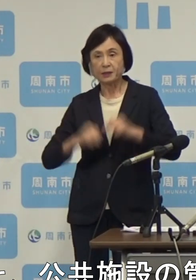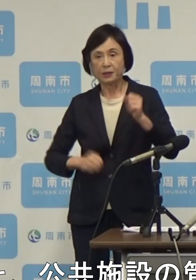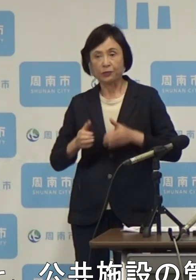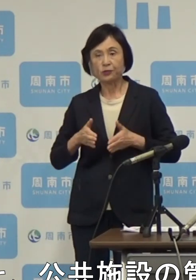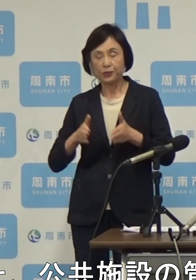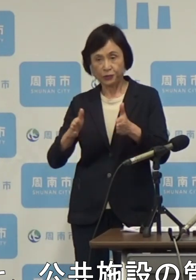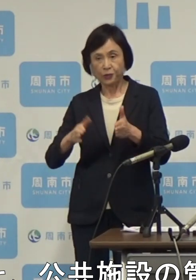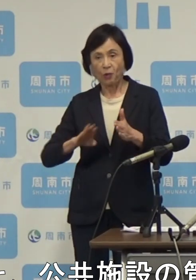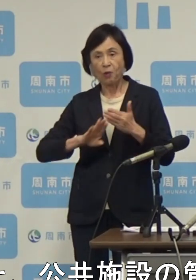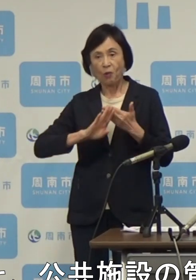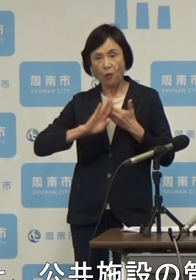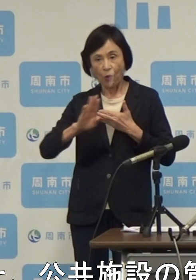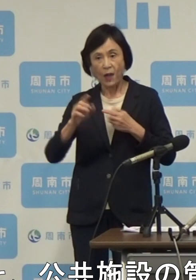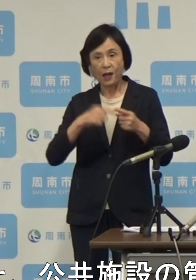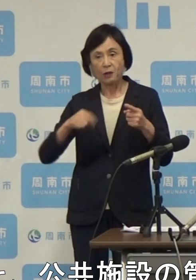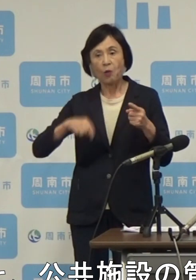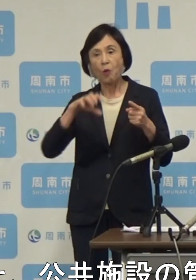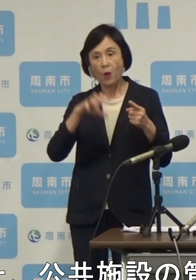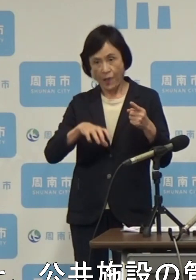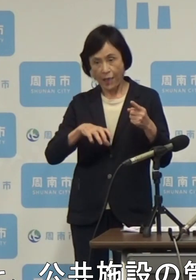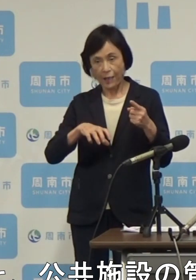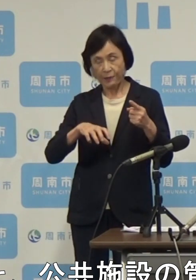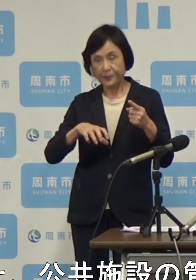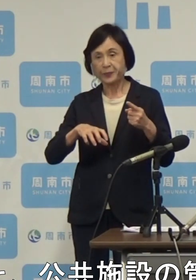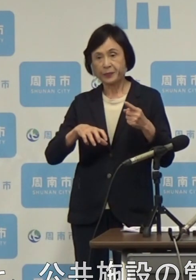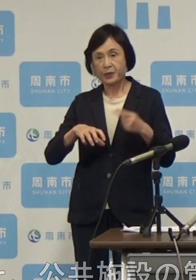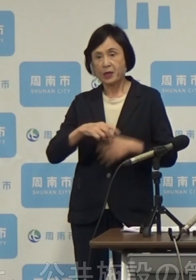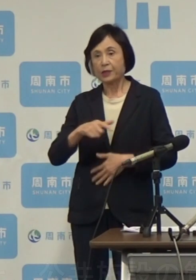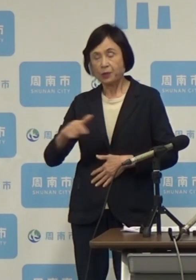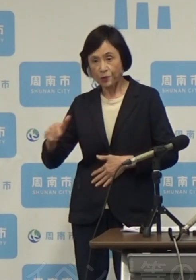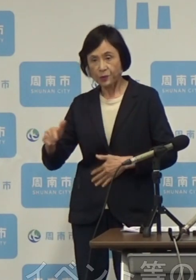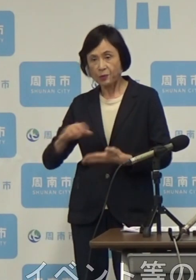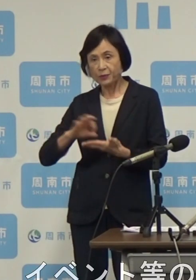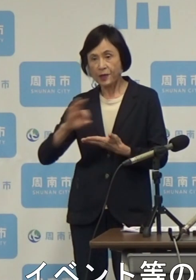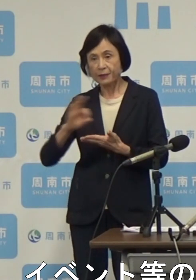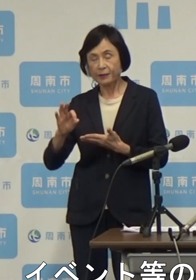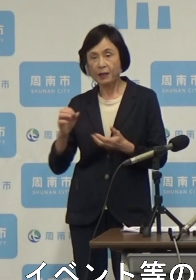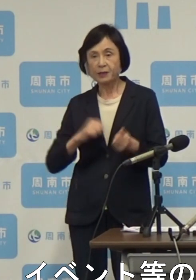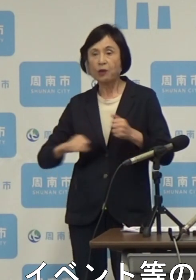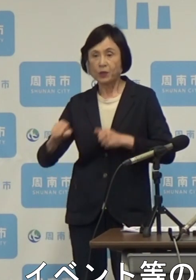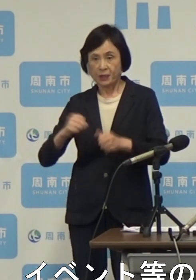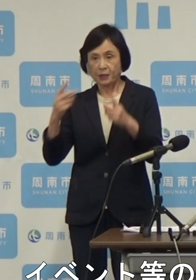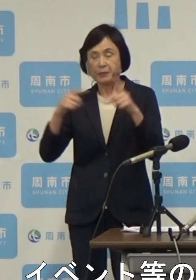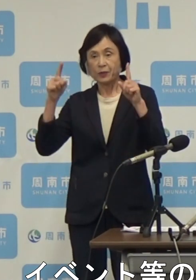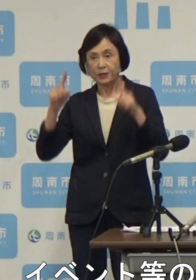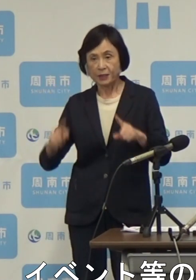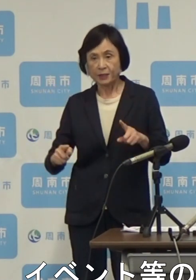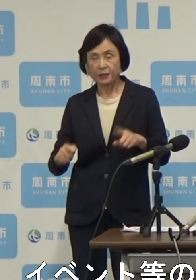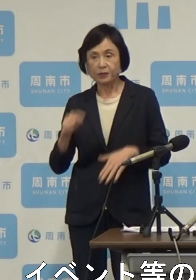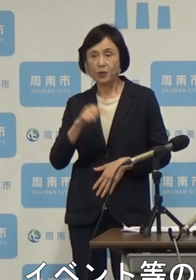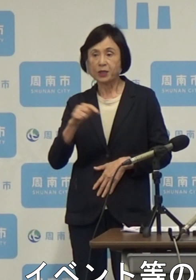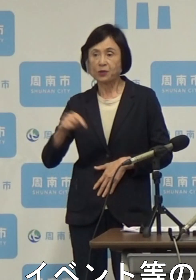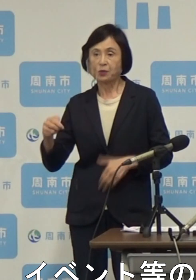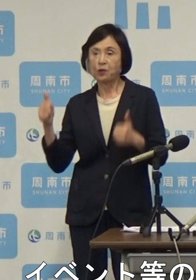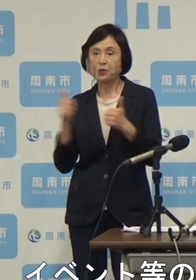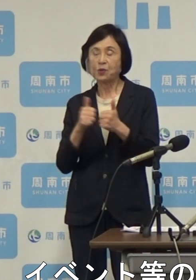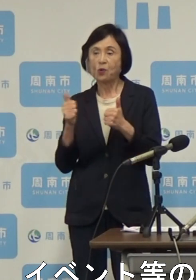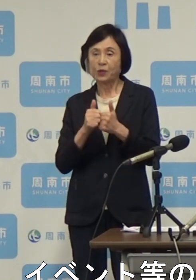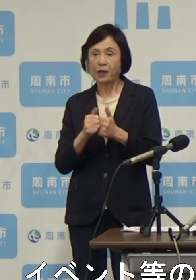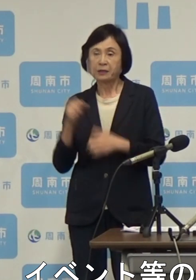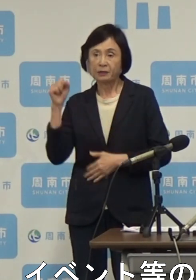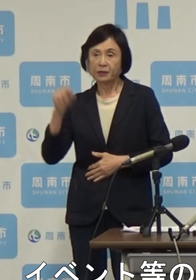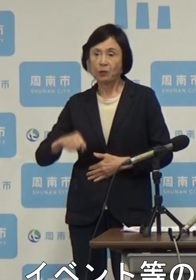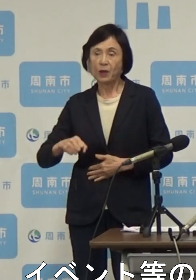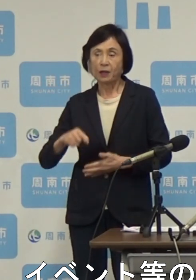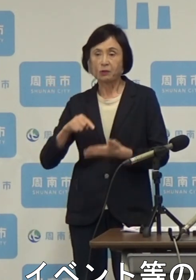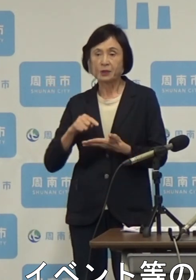々木公園、若葉公園、青空公園を使ったイベント等の各種相談、使用許可申請